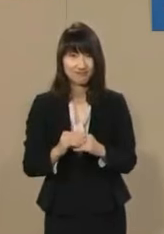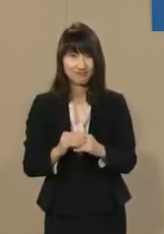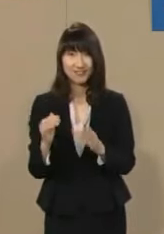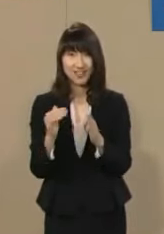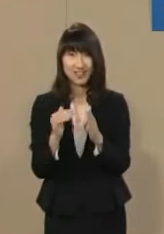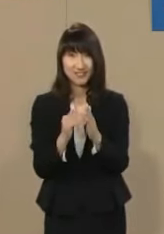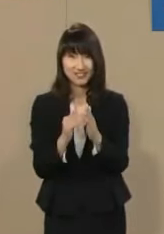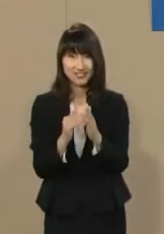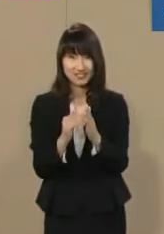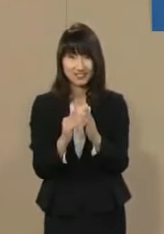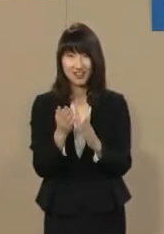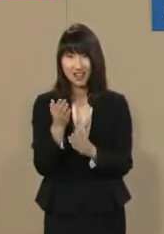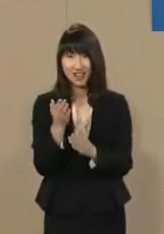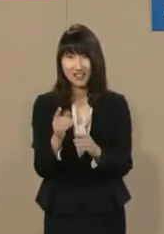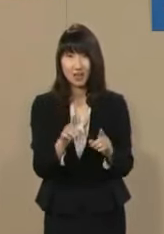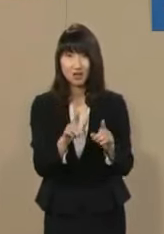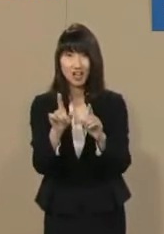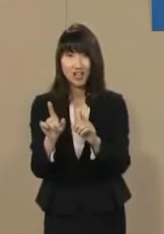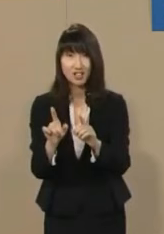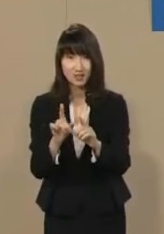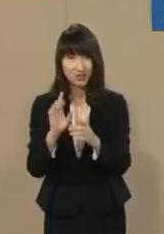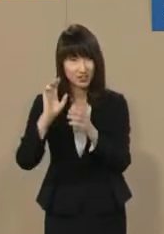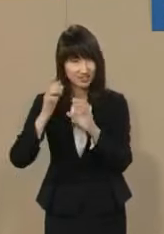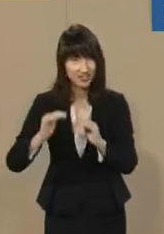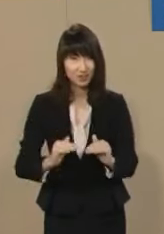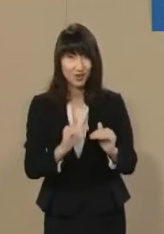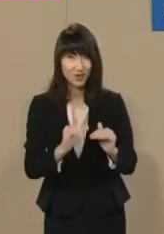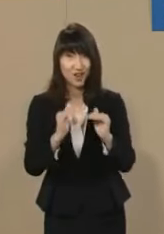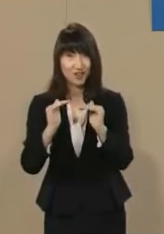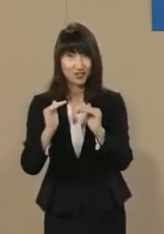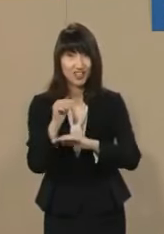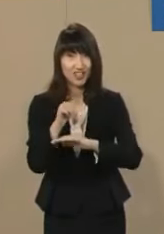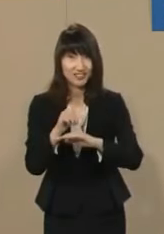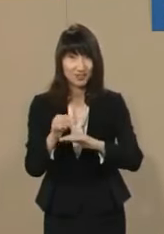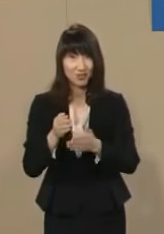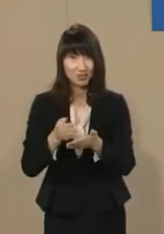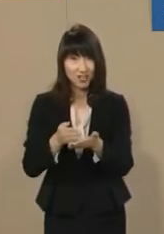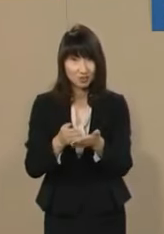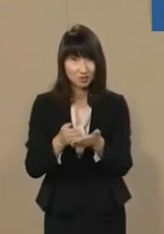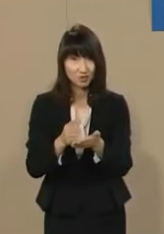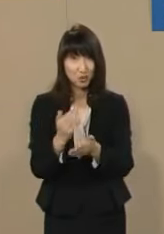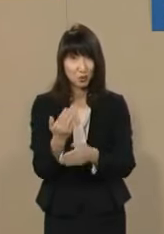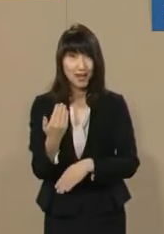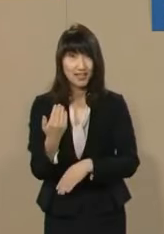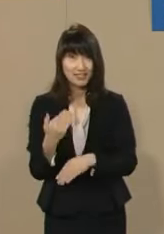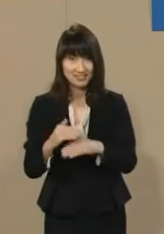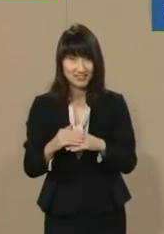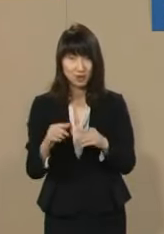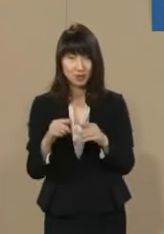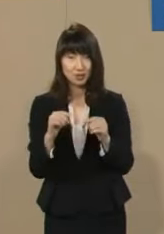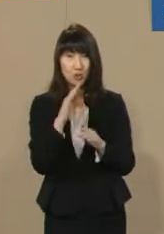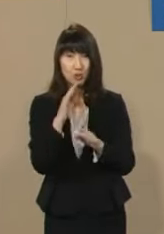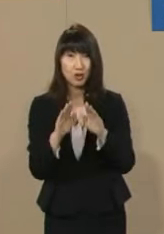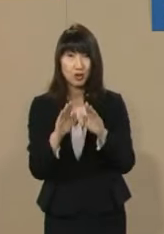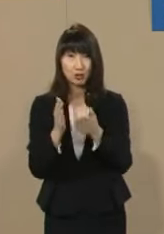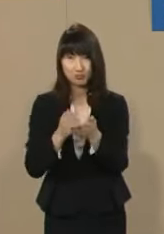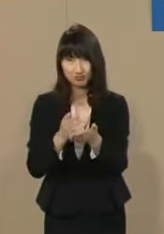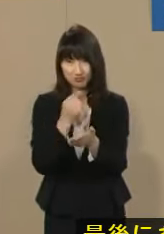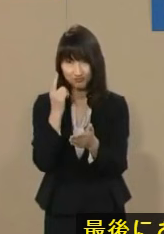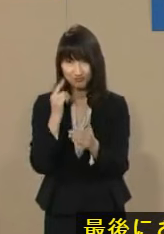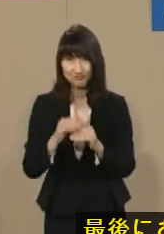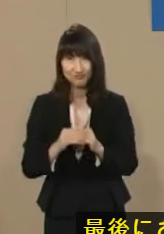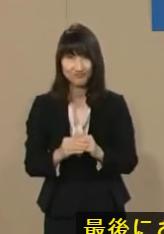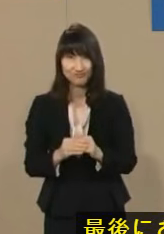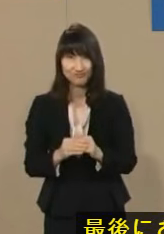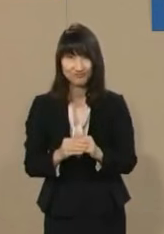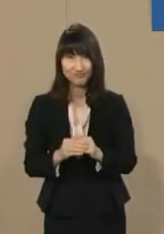最後に、あなたの生活を大胆に底上げする政策をお伝えする前に、国の現状を簡単にお話し